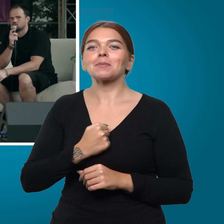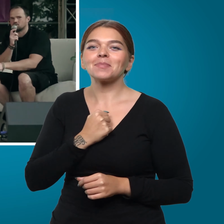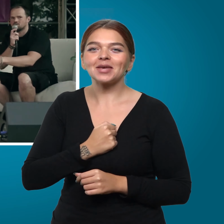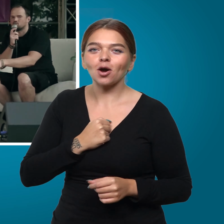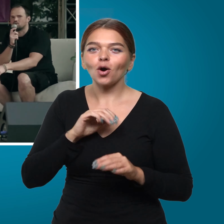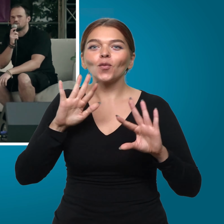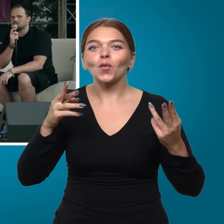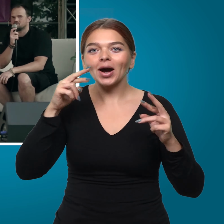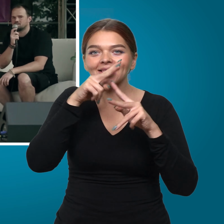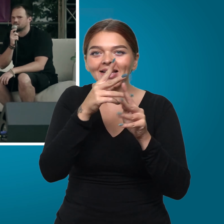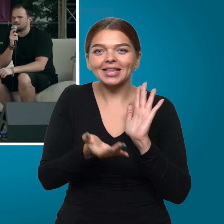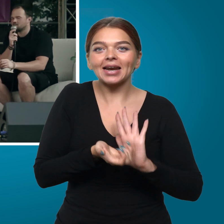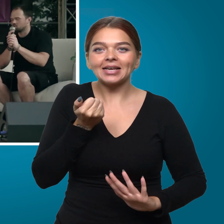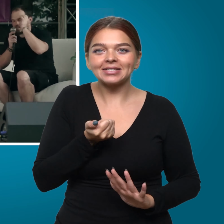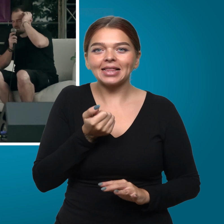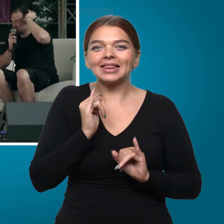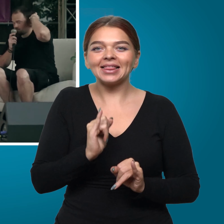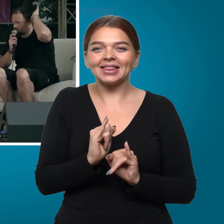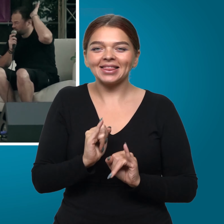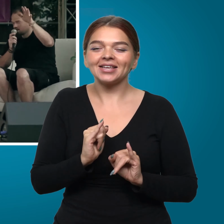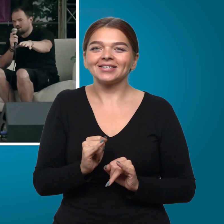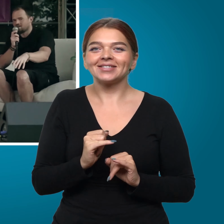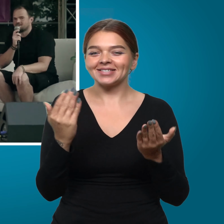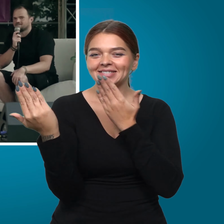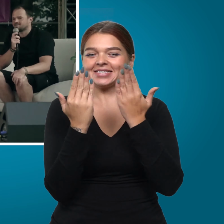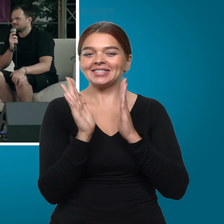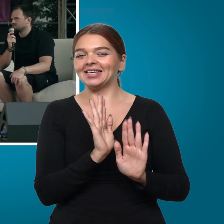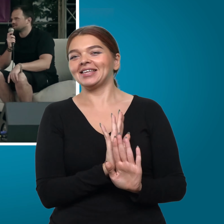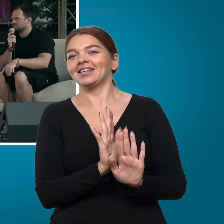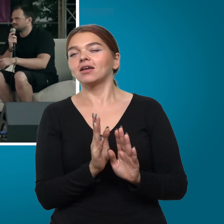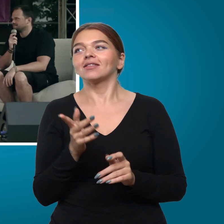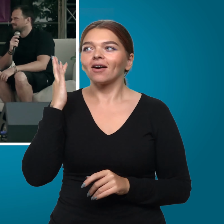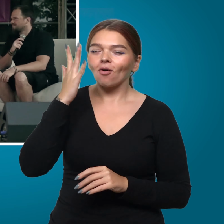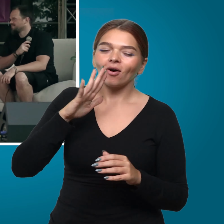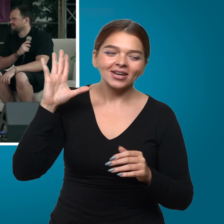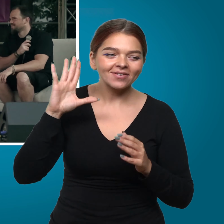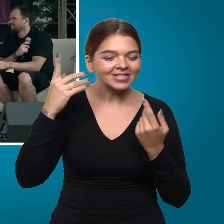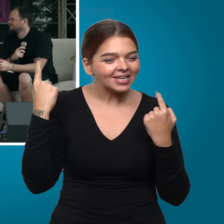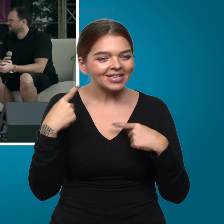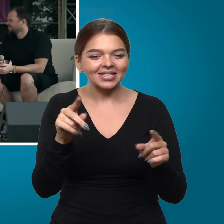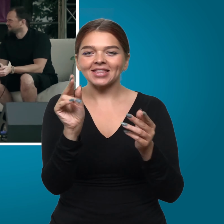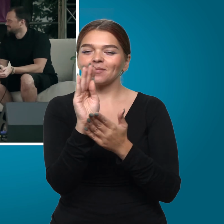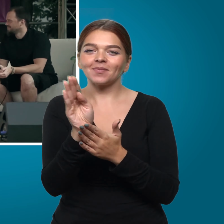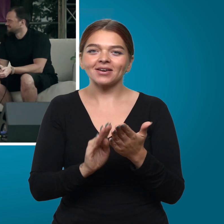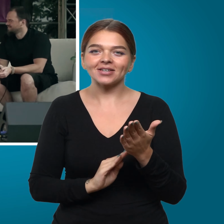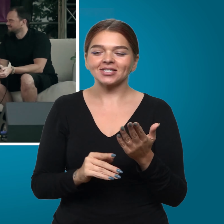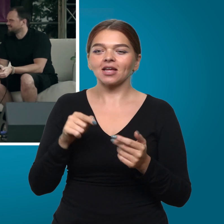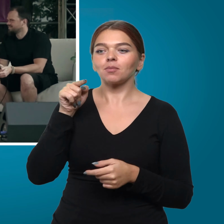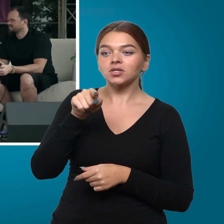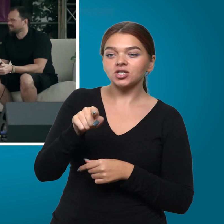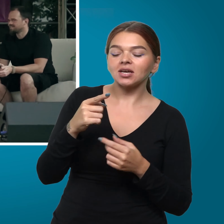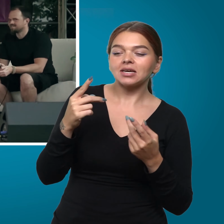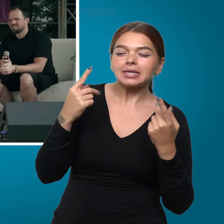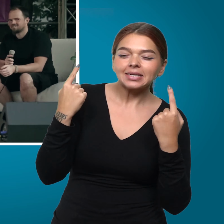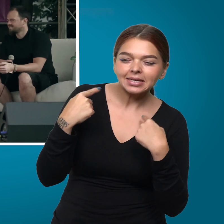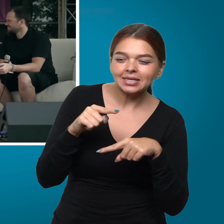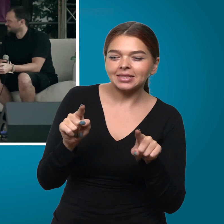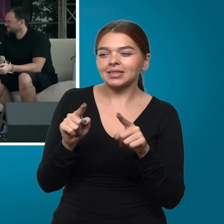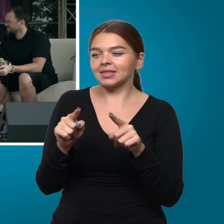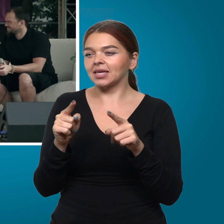paskui rasi kokią klaidą ar dar kažką, tai... Ir tada galvosi, blema, čia reikia visai kitaip rašyti. Arba